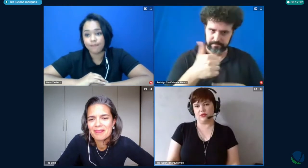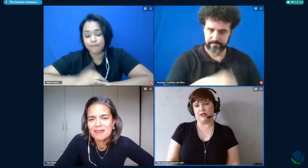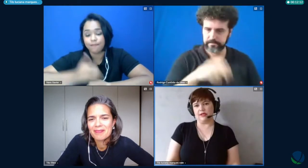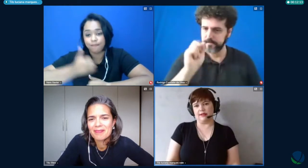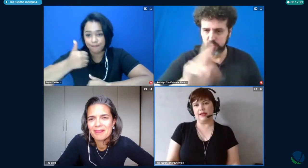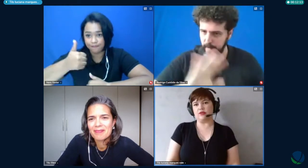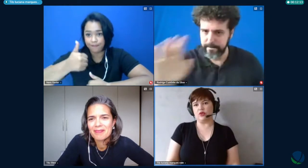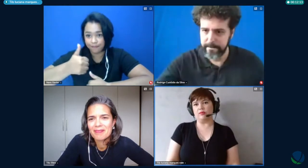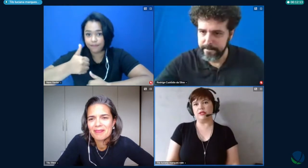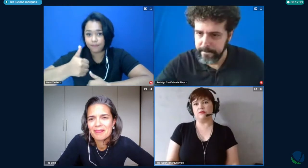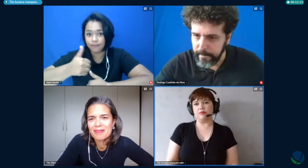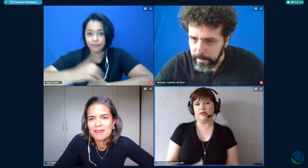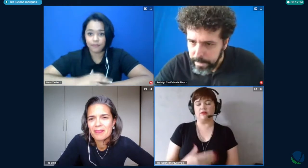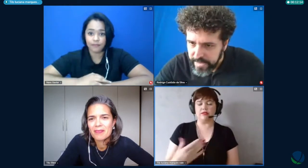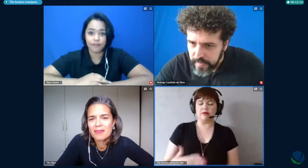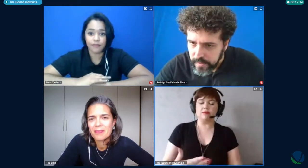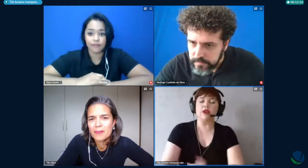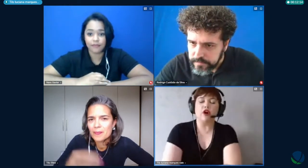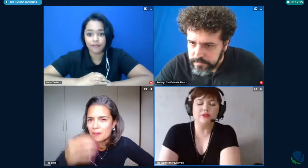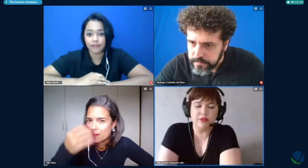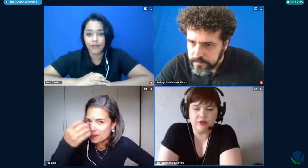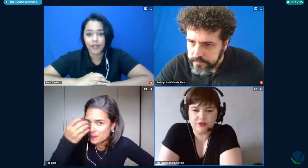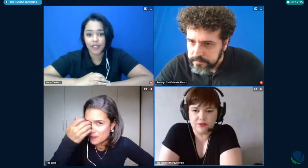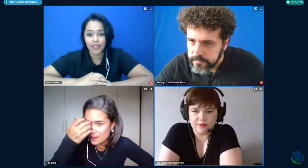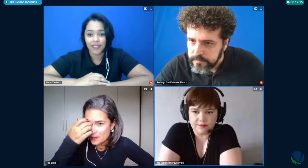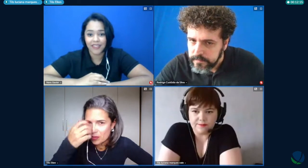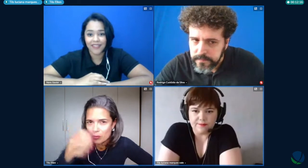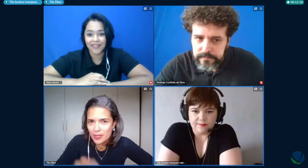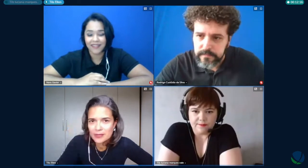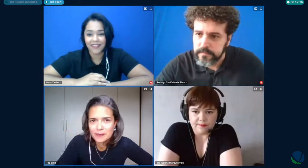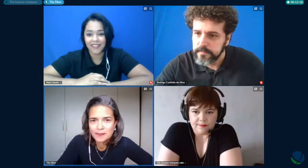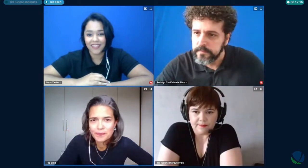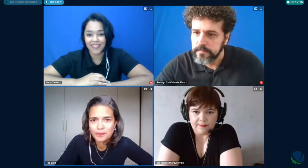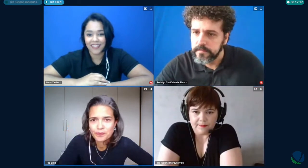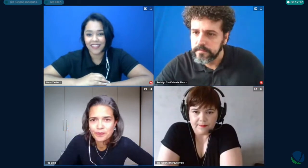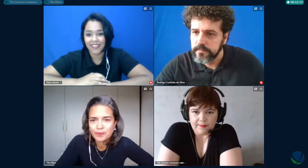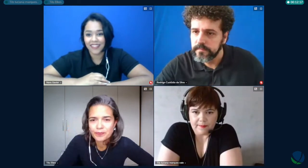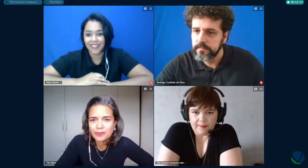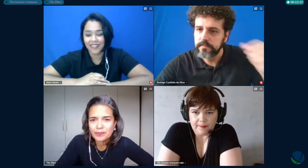contexto, né? Só mesmo para que você melhore o texto. Obrigada.